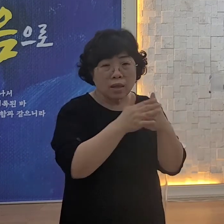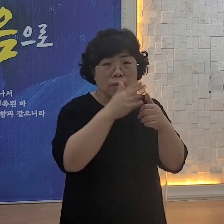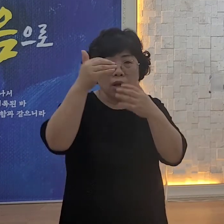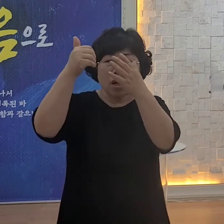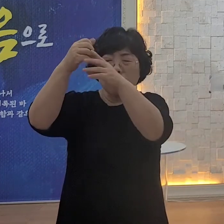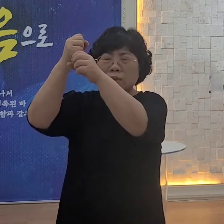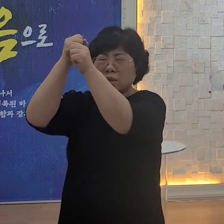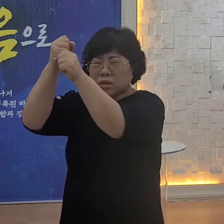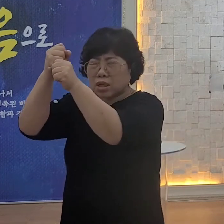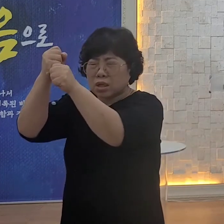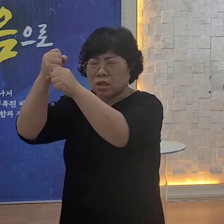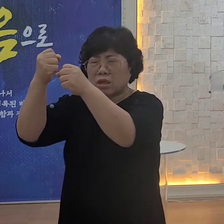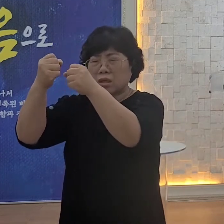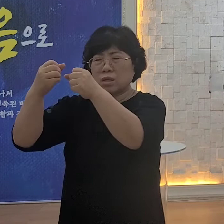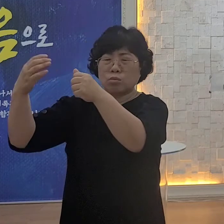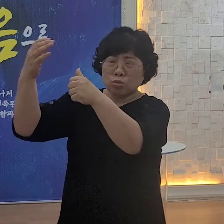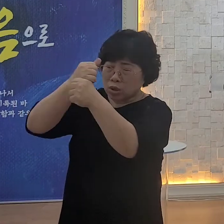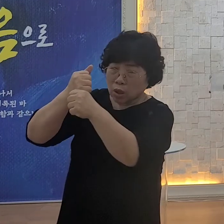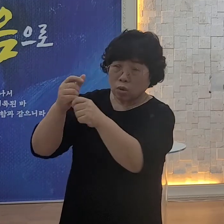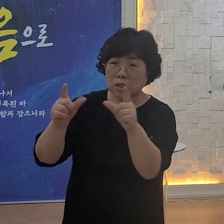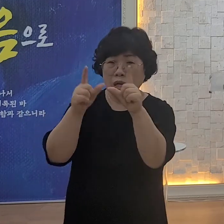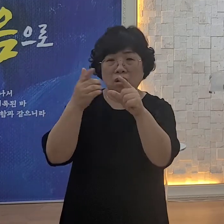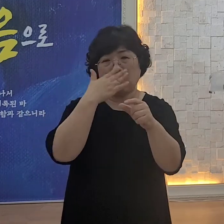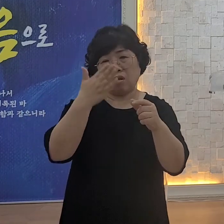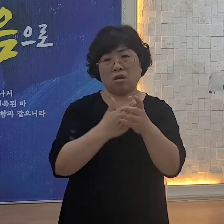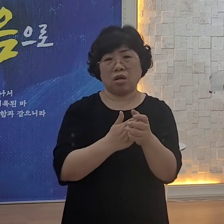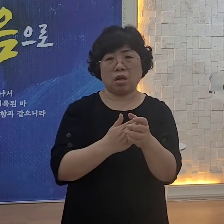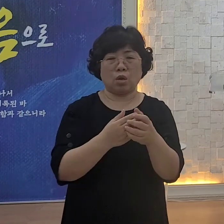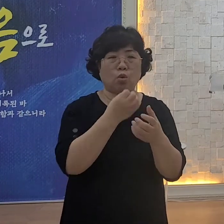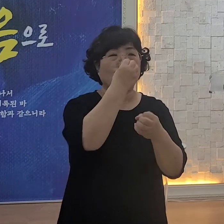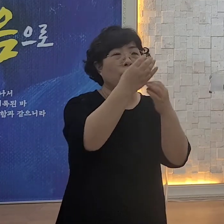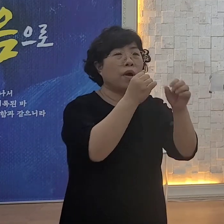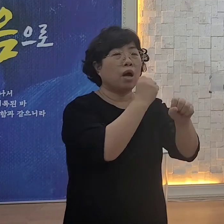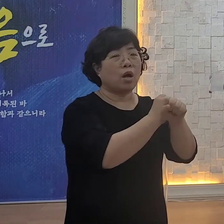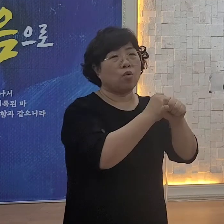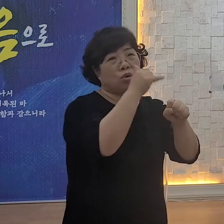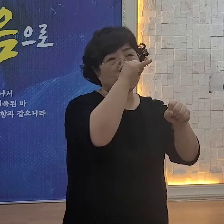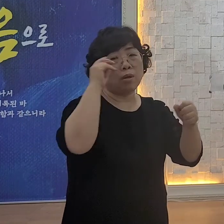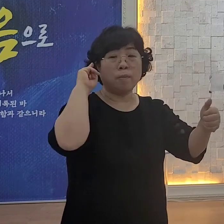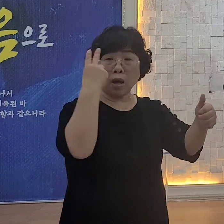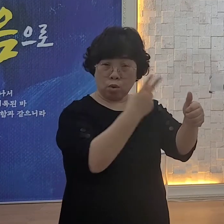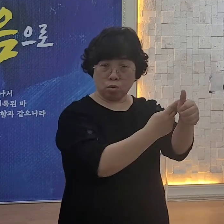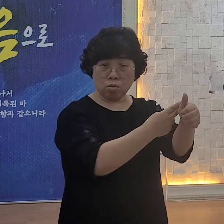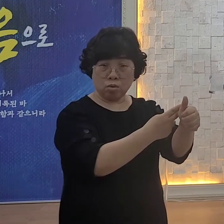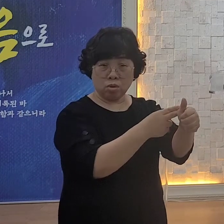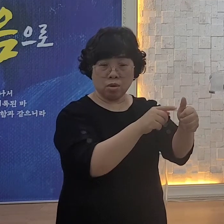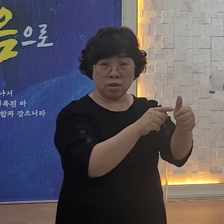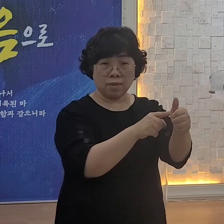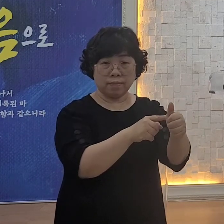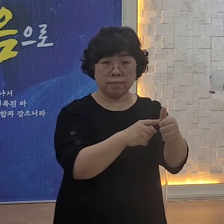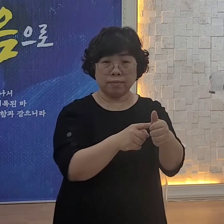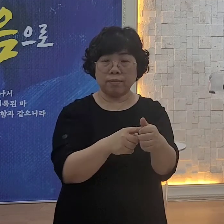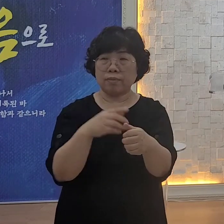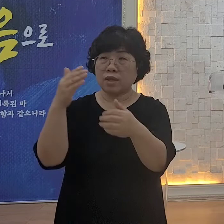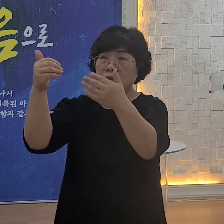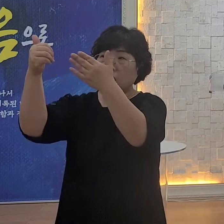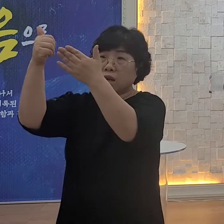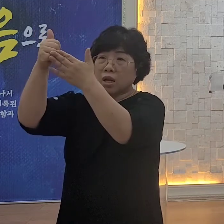것이 강함이고 남보다 잘 사는 것이 좋은 것이라 생각하지만 하나님은 그게 아니라, 우리 인간을 만드신